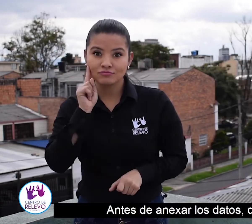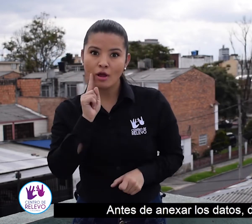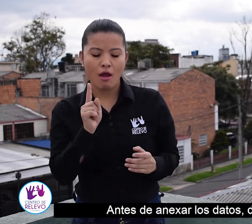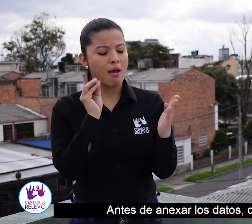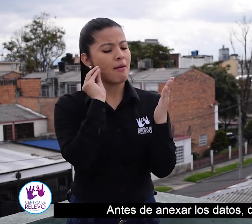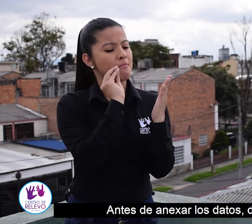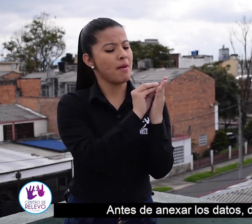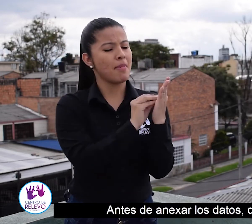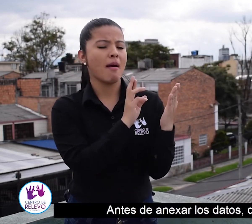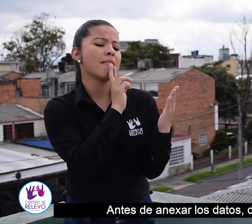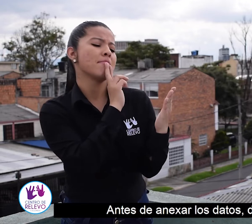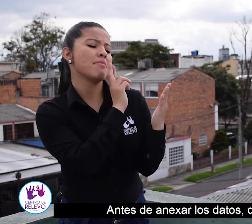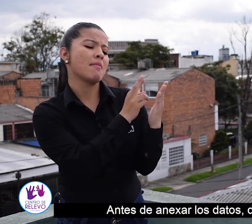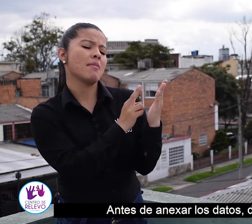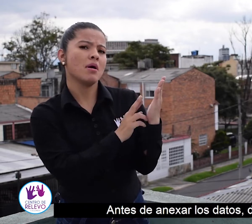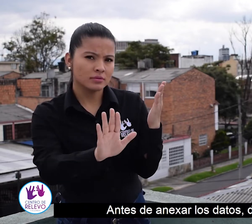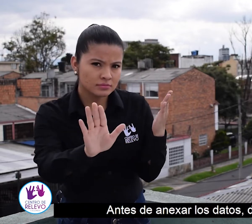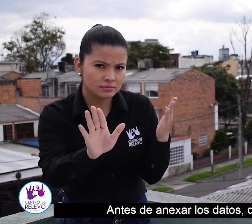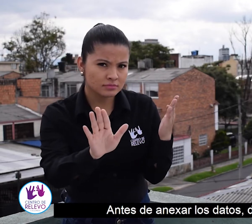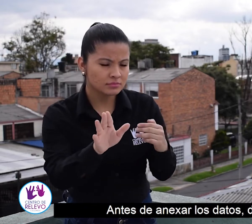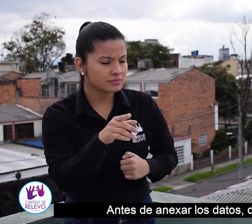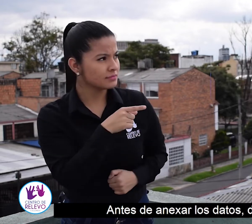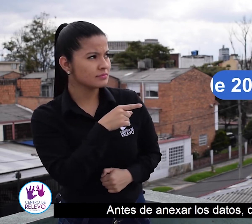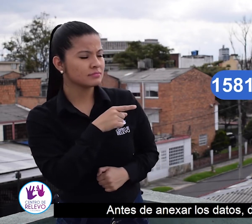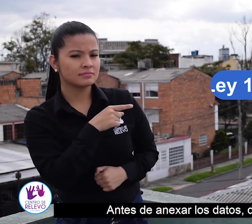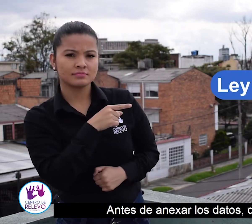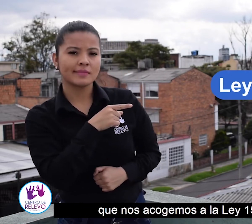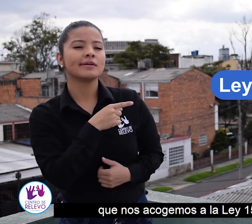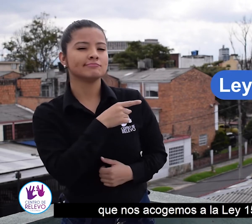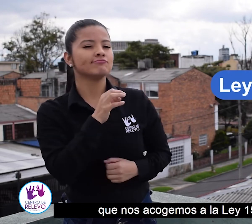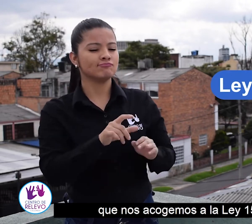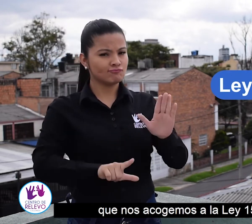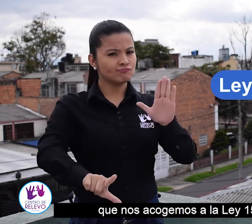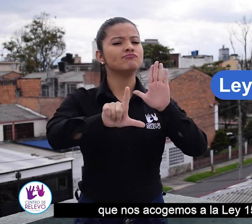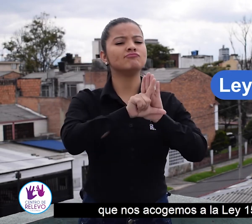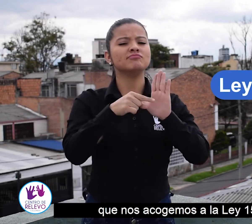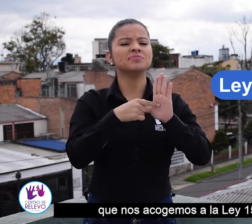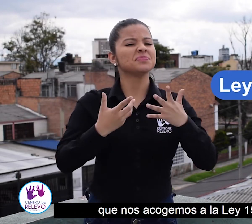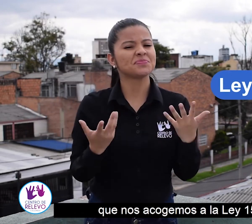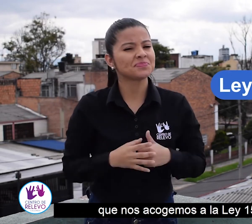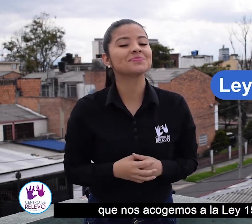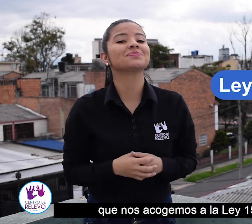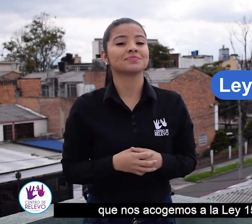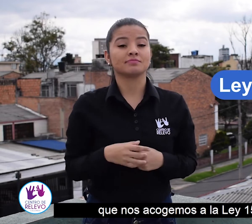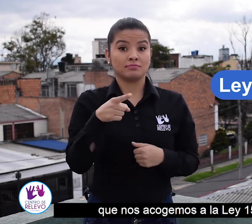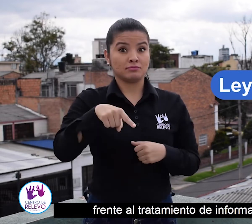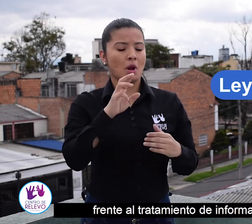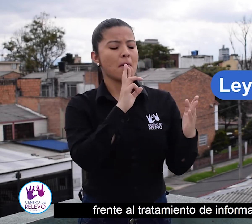Antes de anexar los datos, deben saber que nos acogemos a la Ley 1581 de 2012 frente